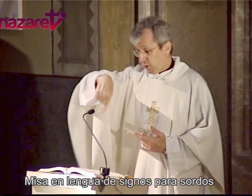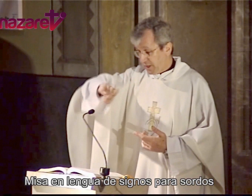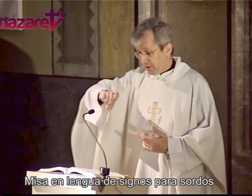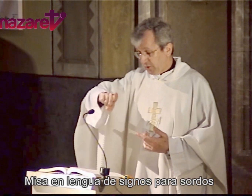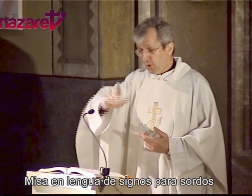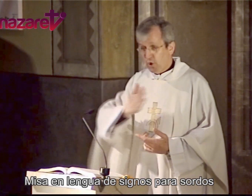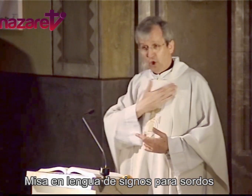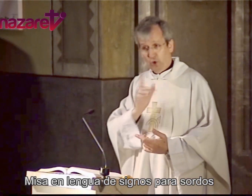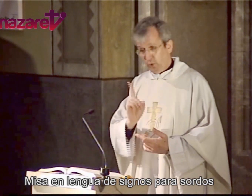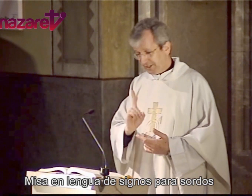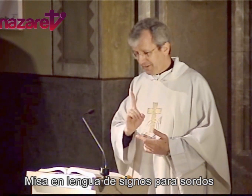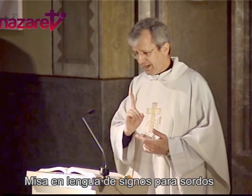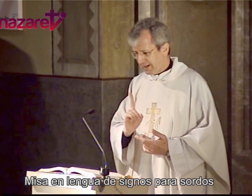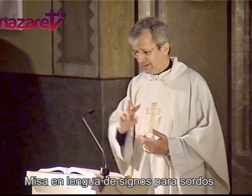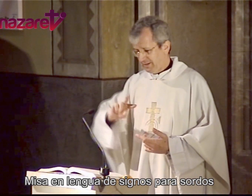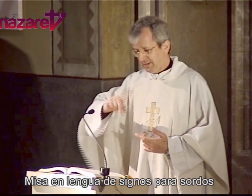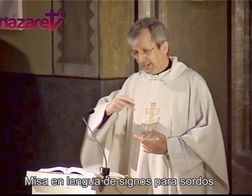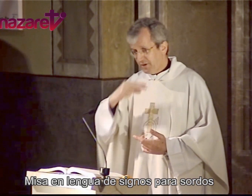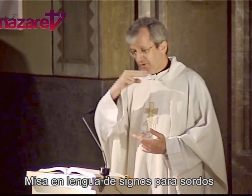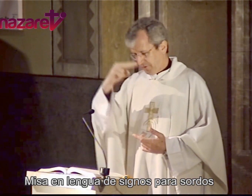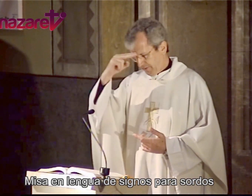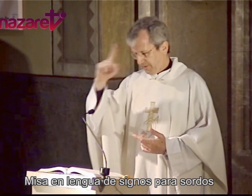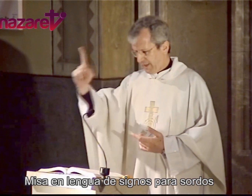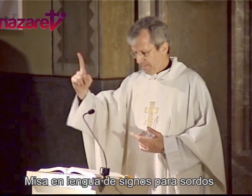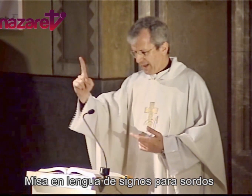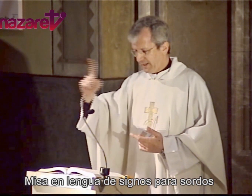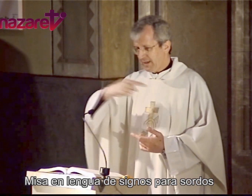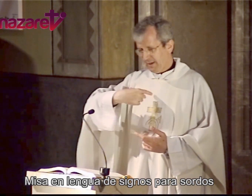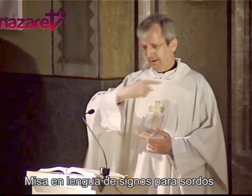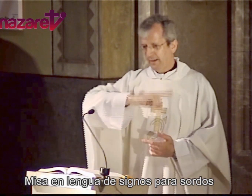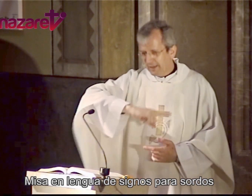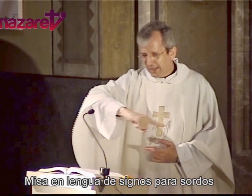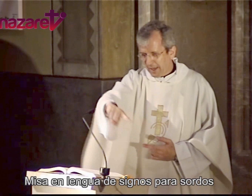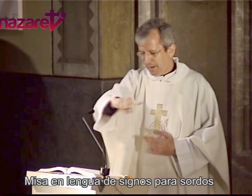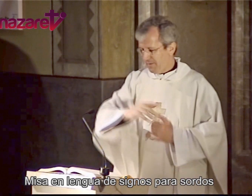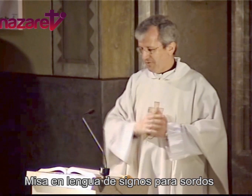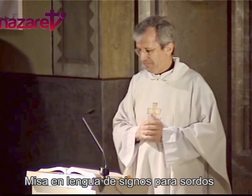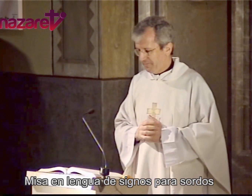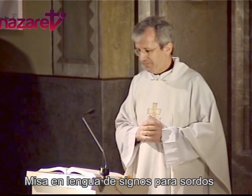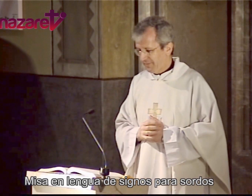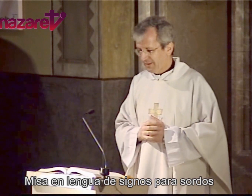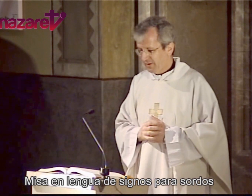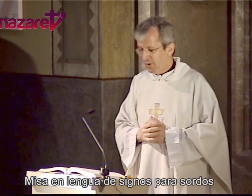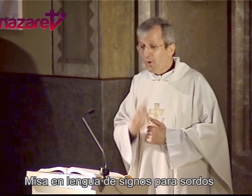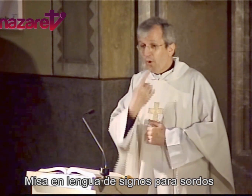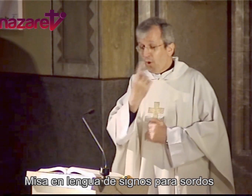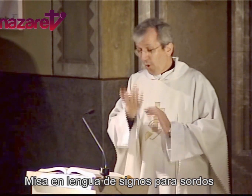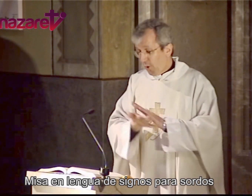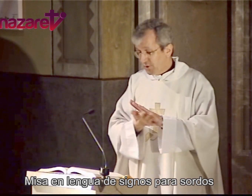oyendo no es mía, sino del Padre que me envió Os